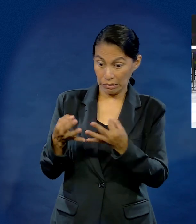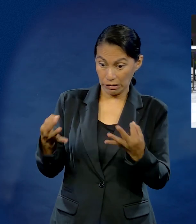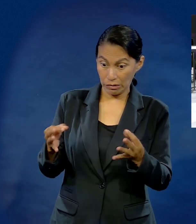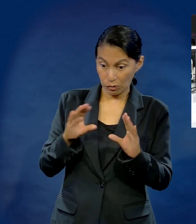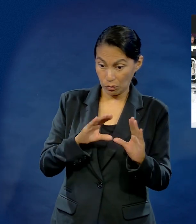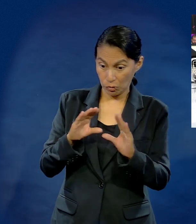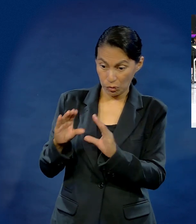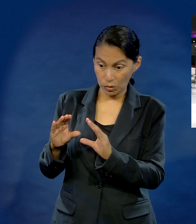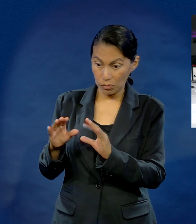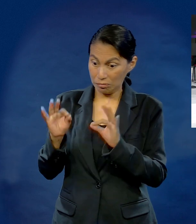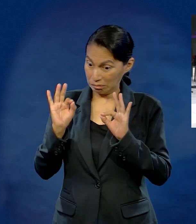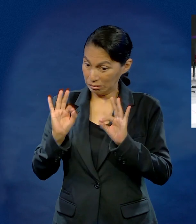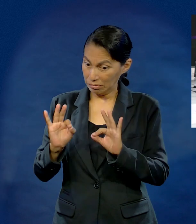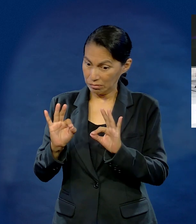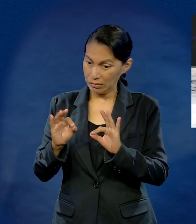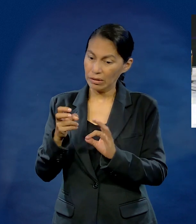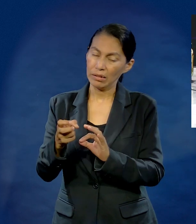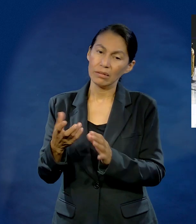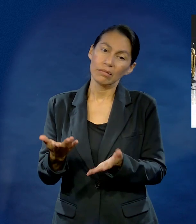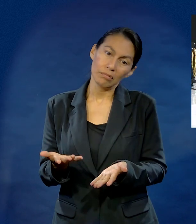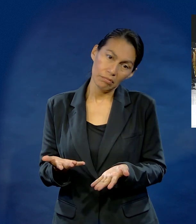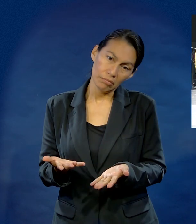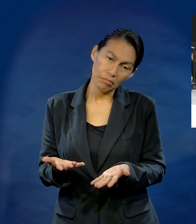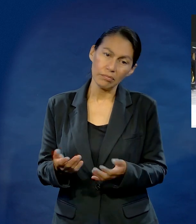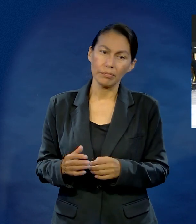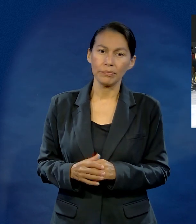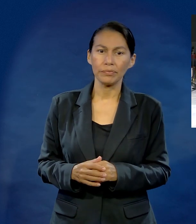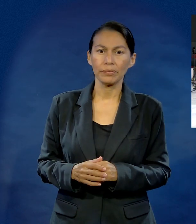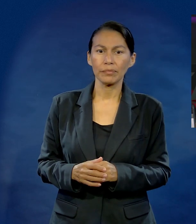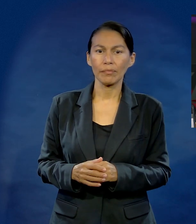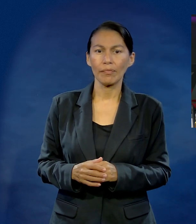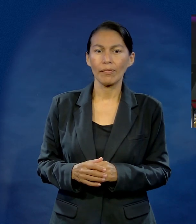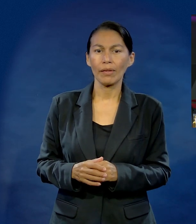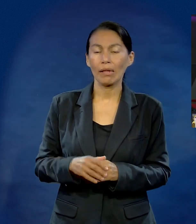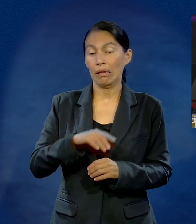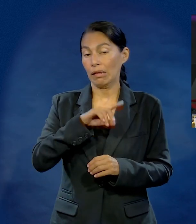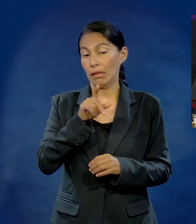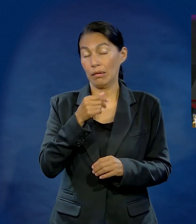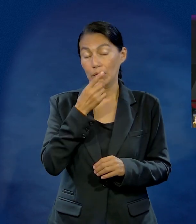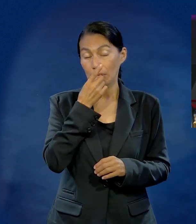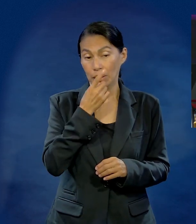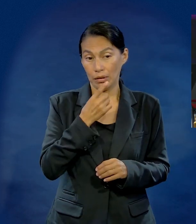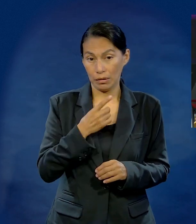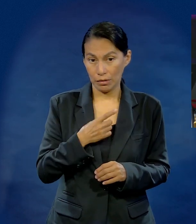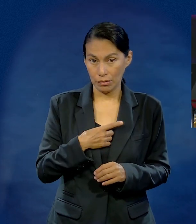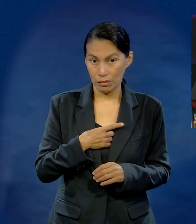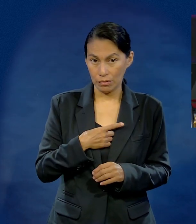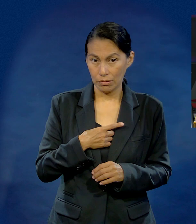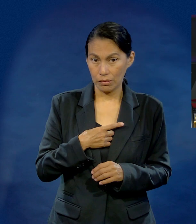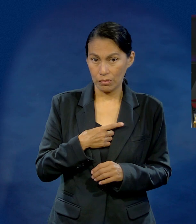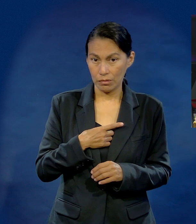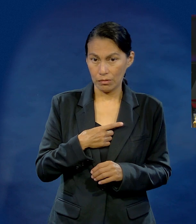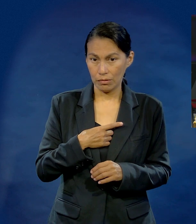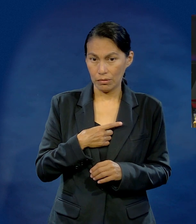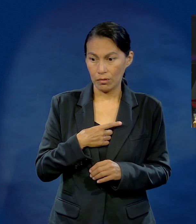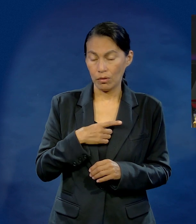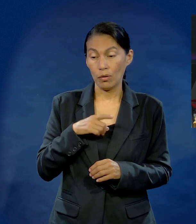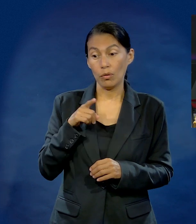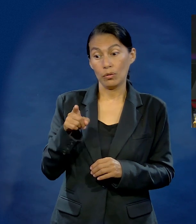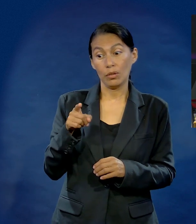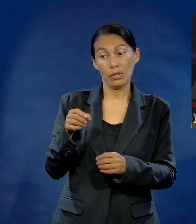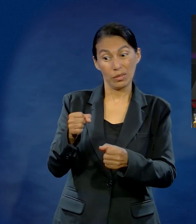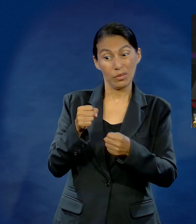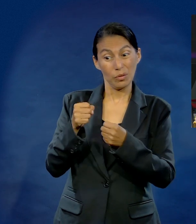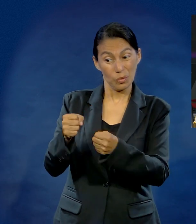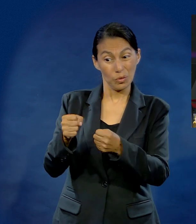mí, la actitud que yo tenga para cuidar mi terreno es el tipo de terreno que